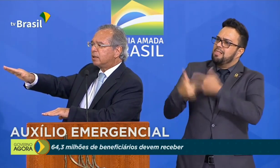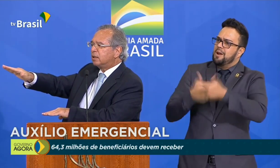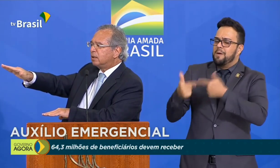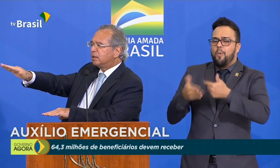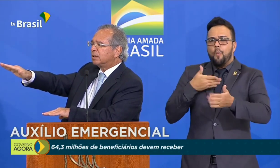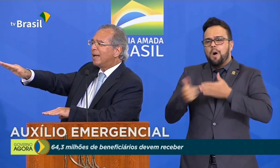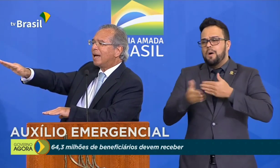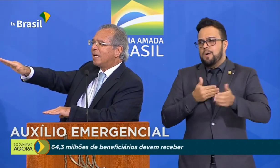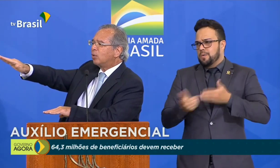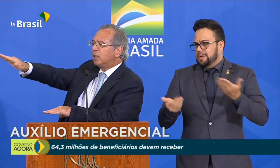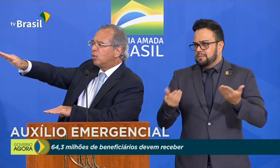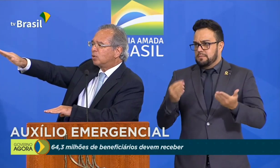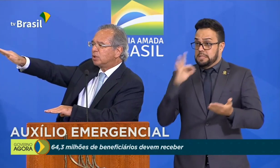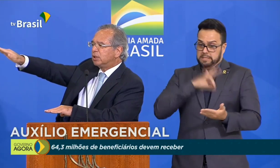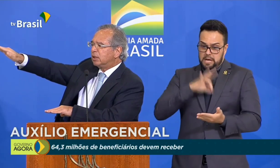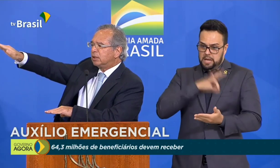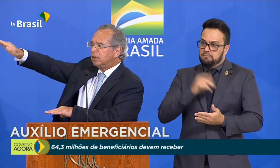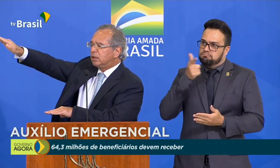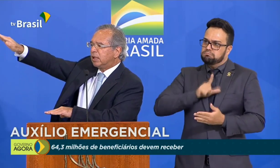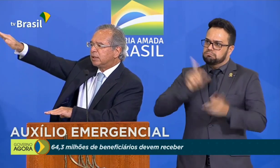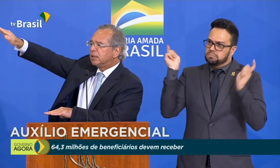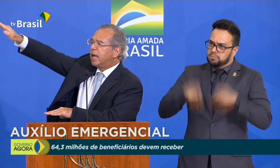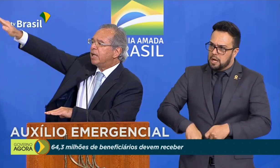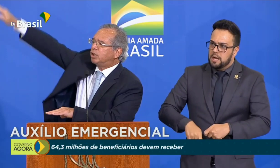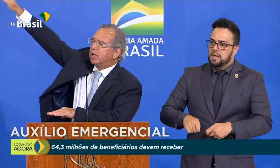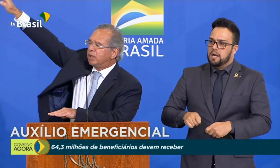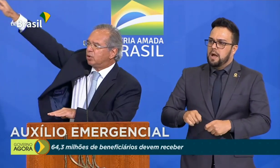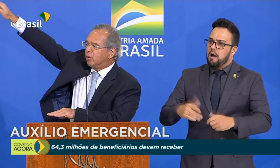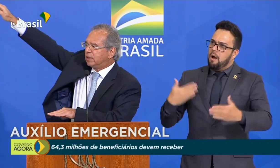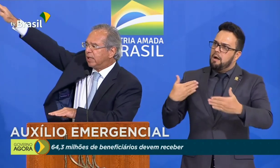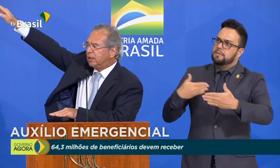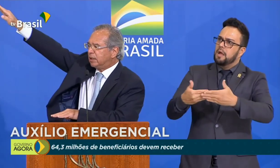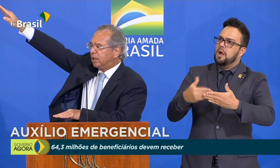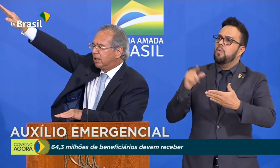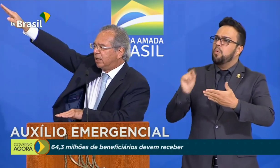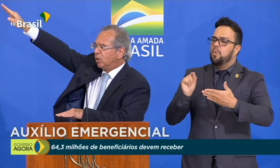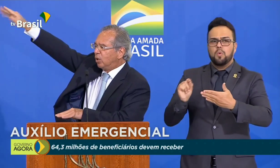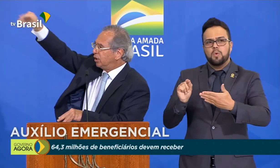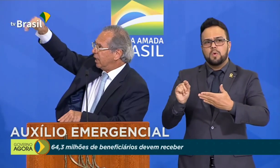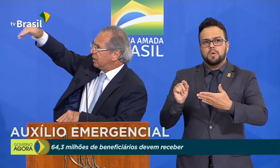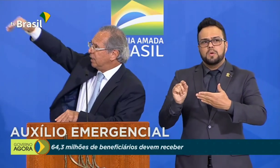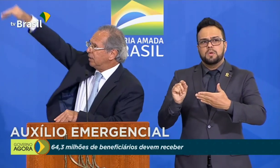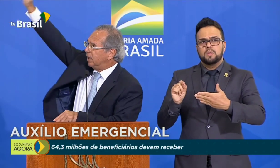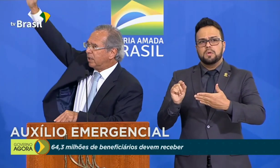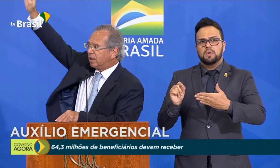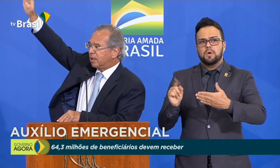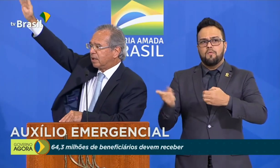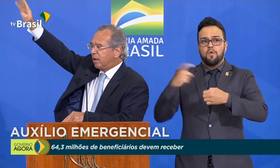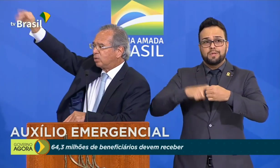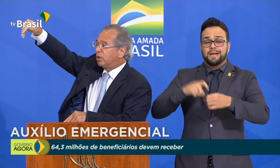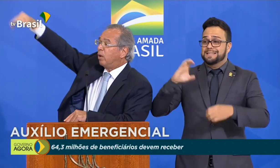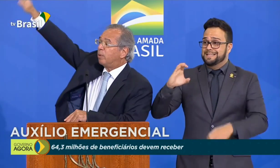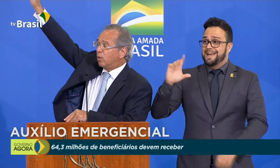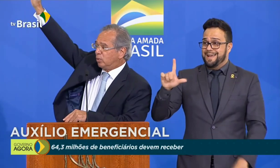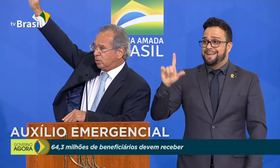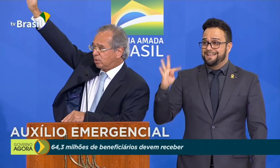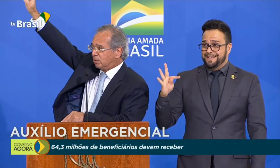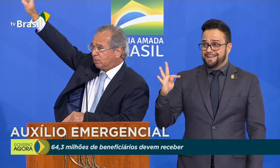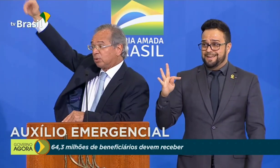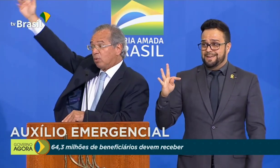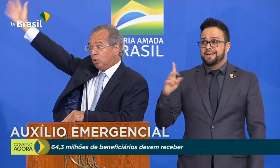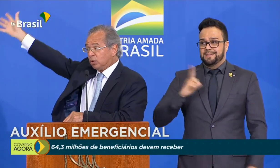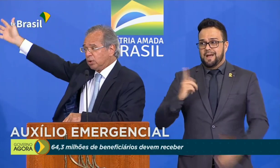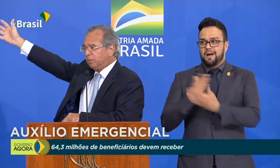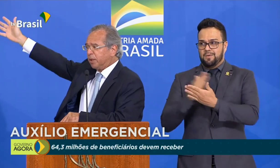qualquer salário que ele consiga e até chegar de novo à CLT. Hoje tem a CLT, que é o céu para